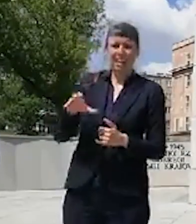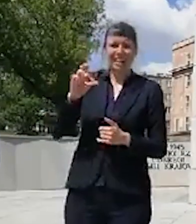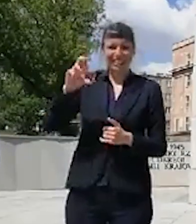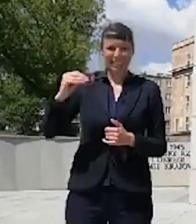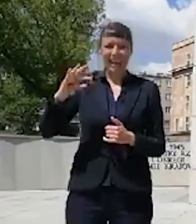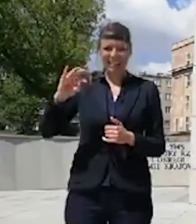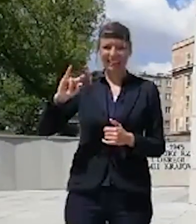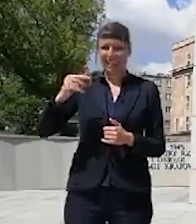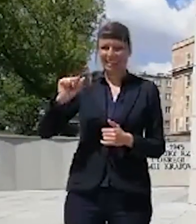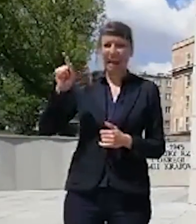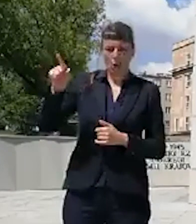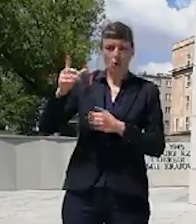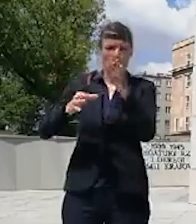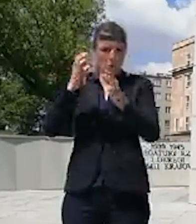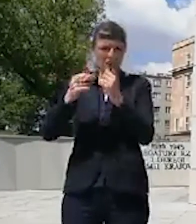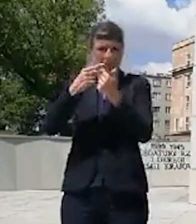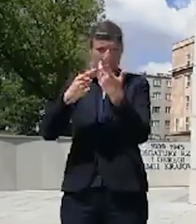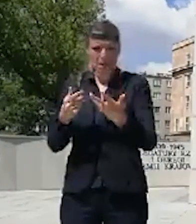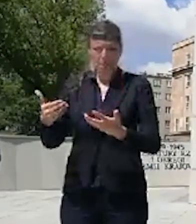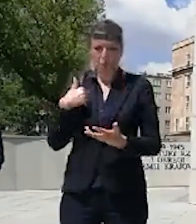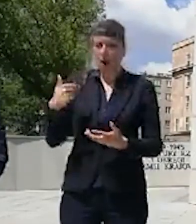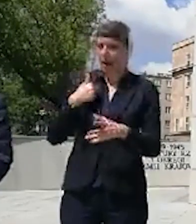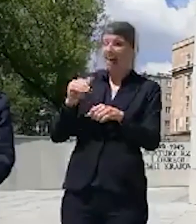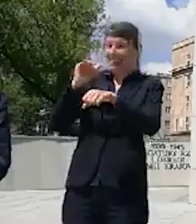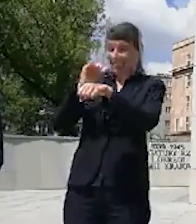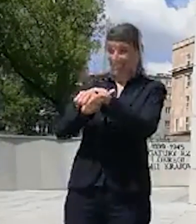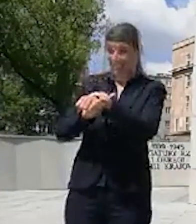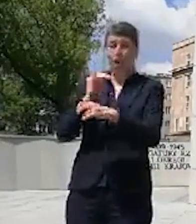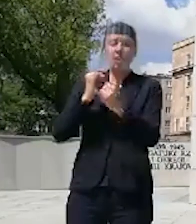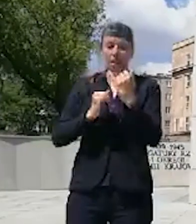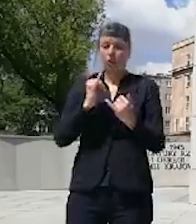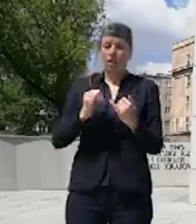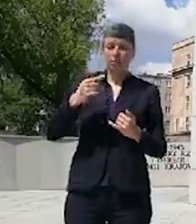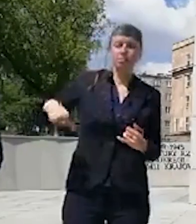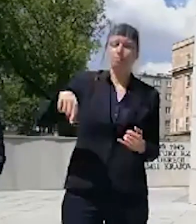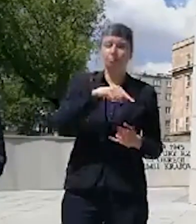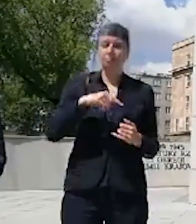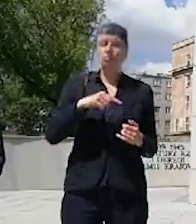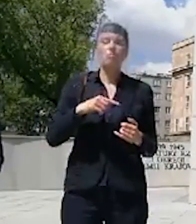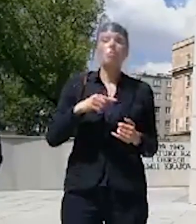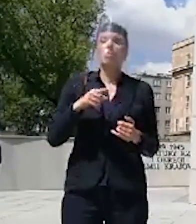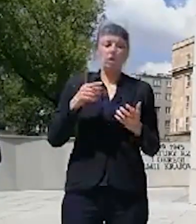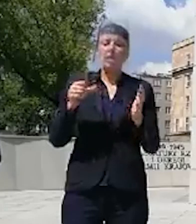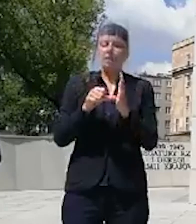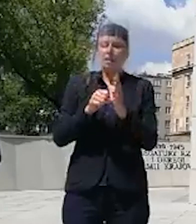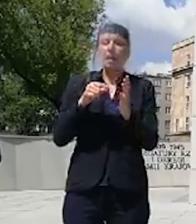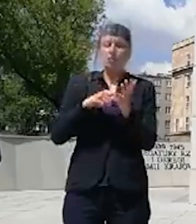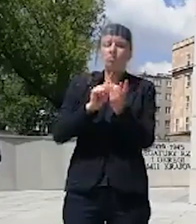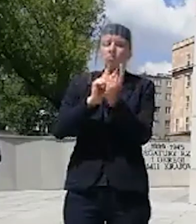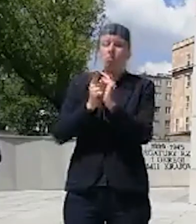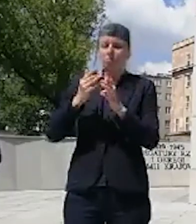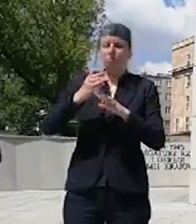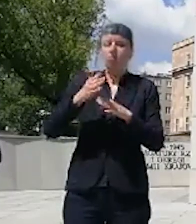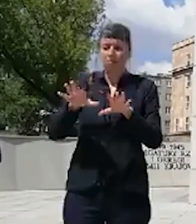ja zgadzam się z nim co do tego, że jeżeli ktokolwiek z nas z tej strony sceny politycznej zostanie prezydentem, nie zostanie mi Andrzej Duda,